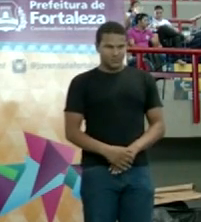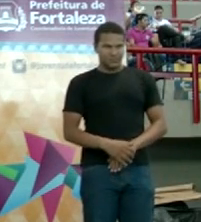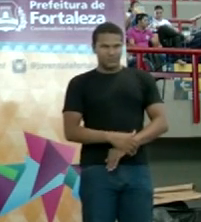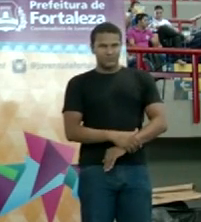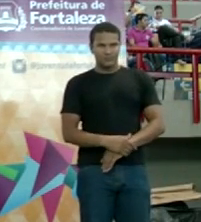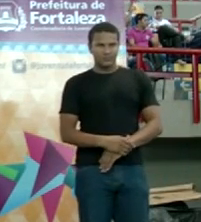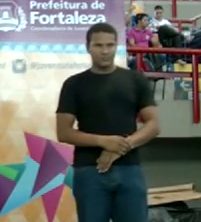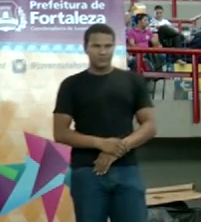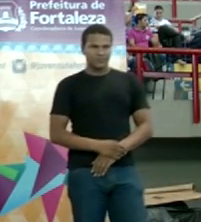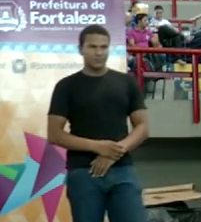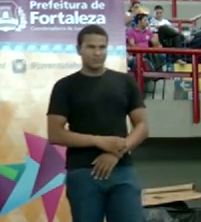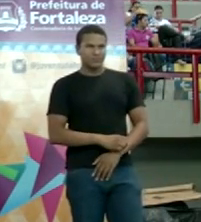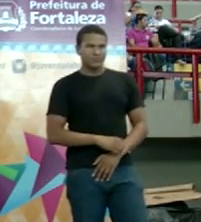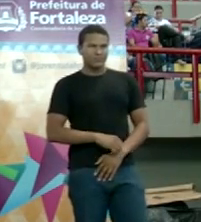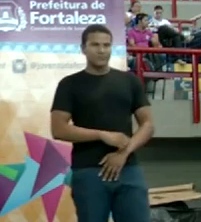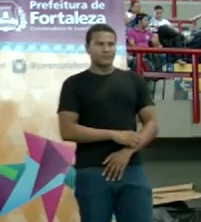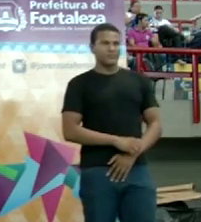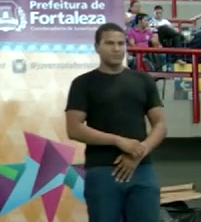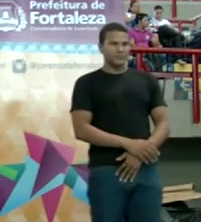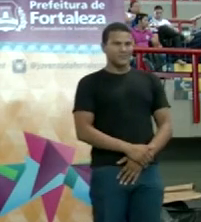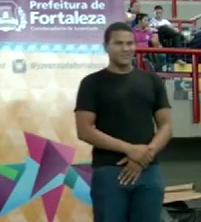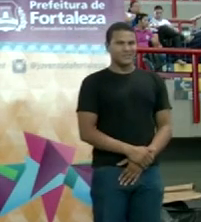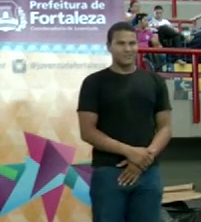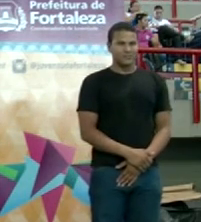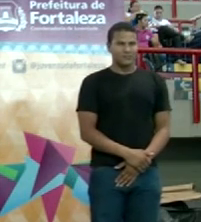absurda, ponto.